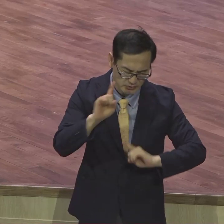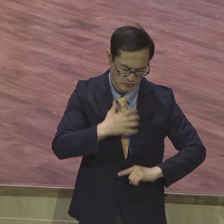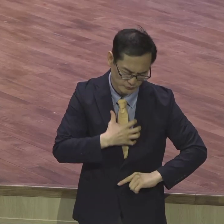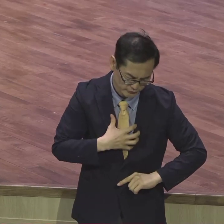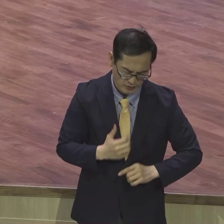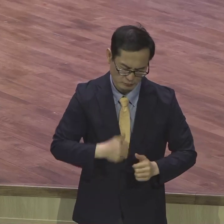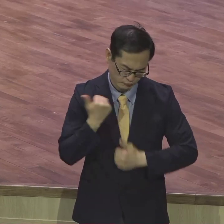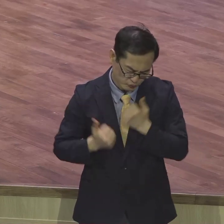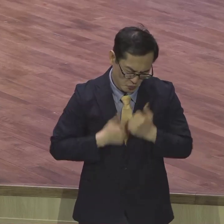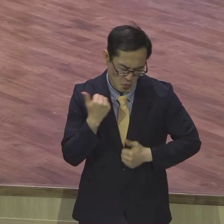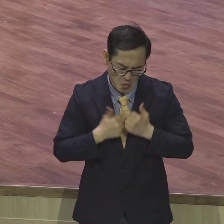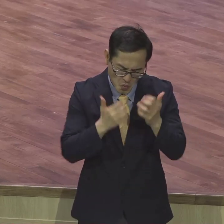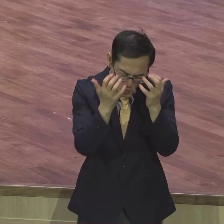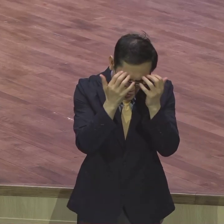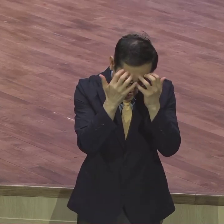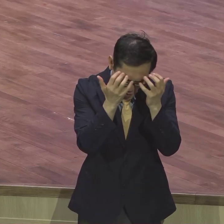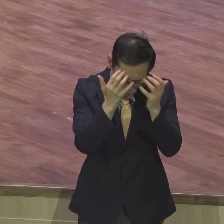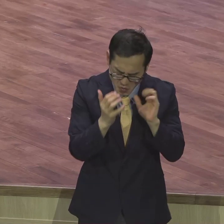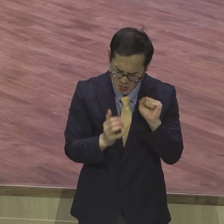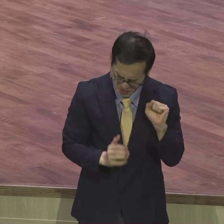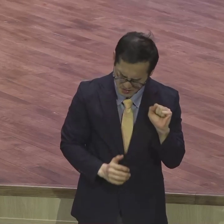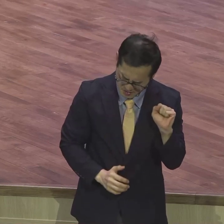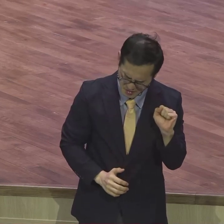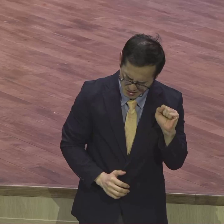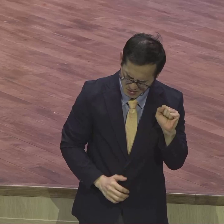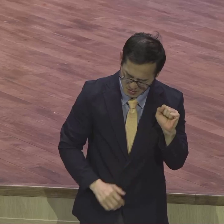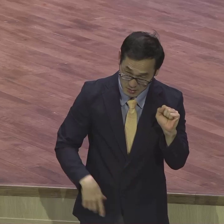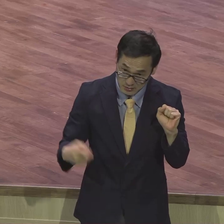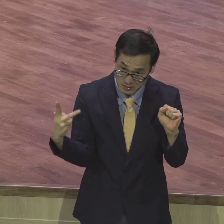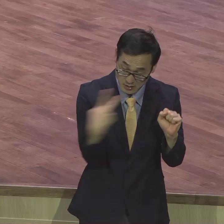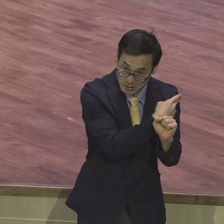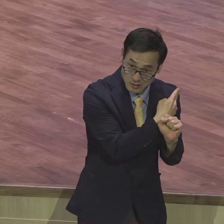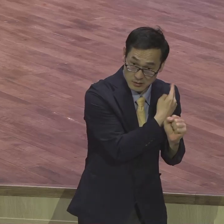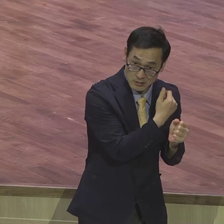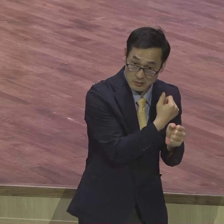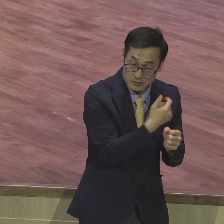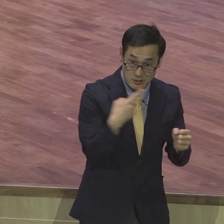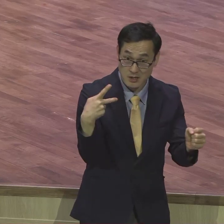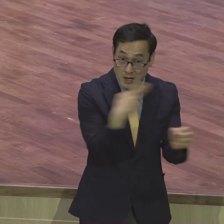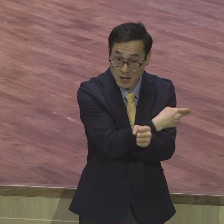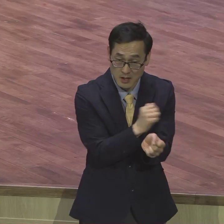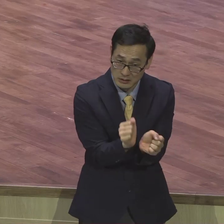분노와 많은 고통과 아픔 이게 쫙 빠져나왔어요.